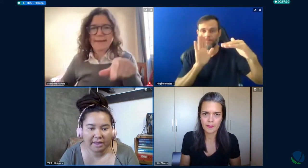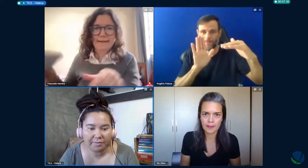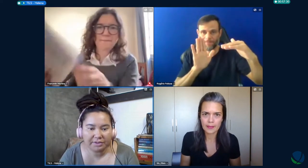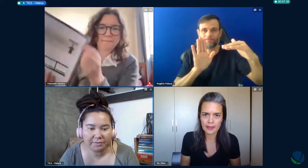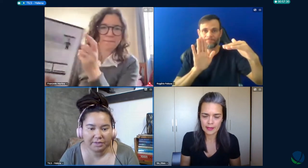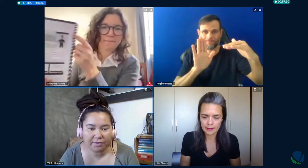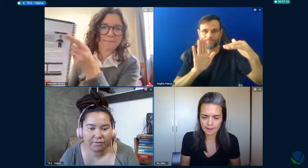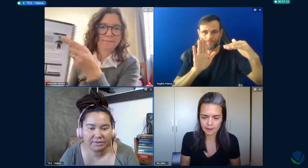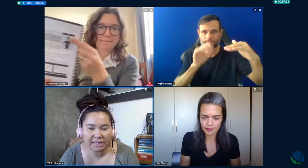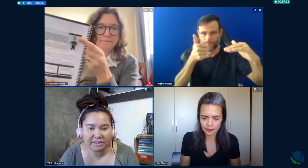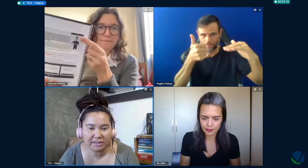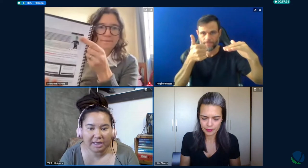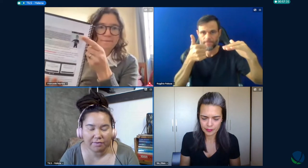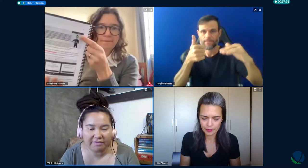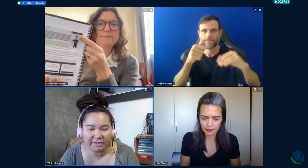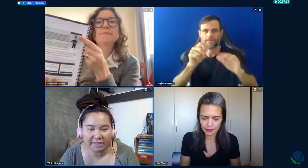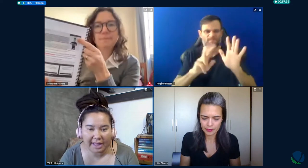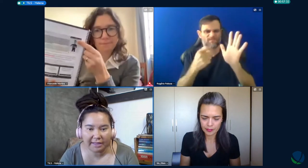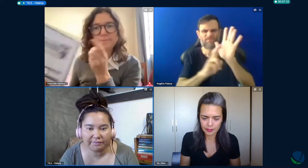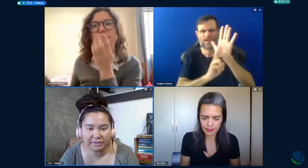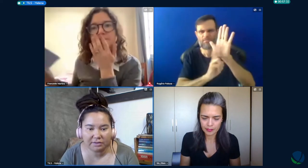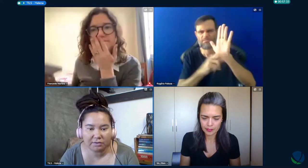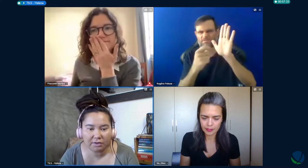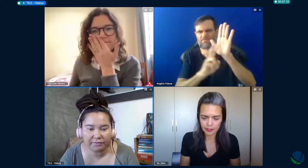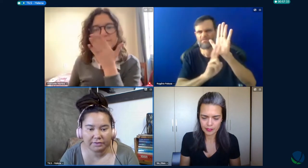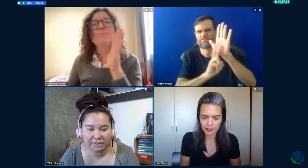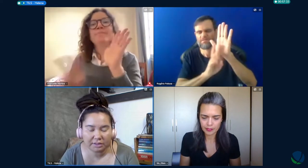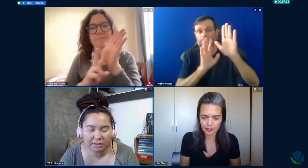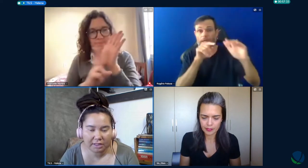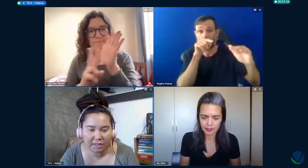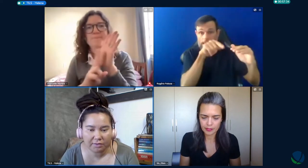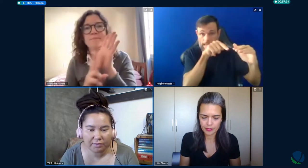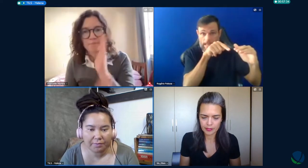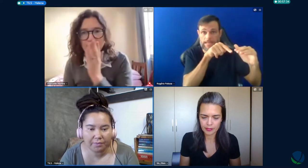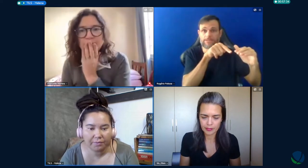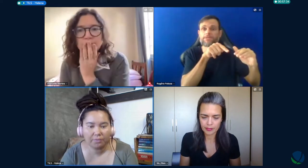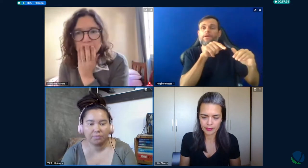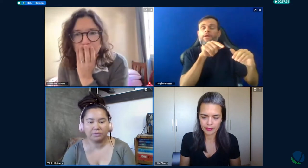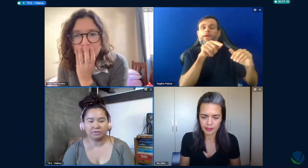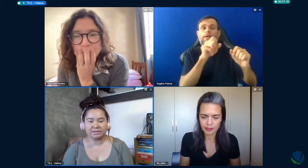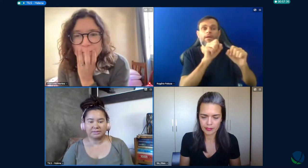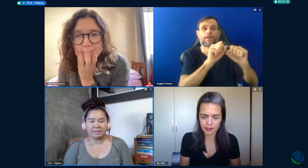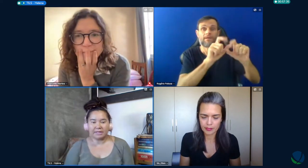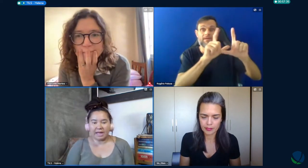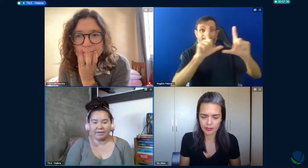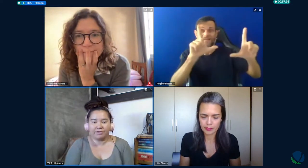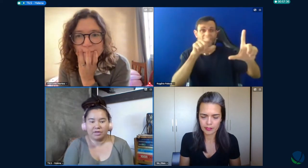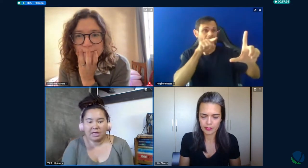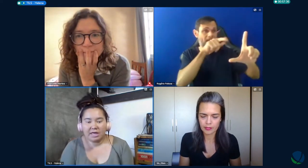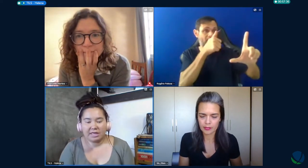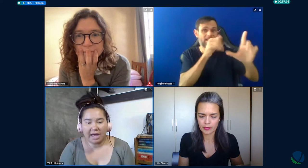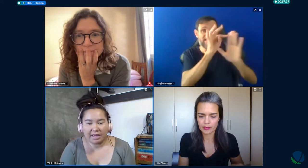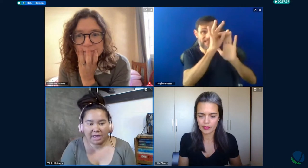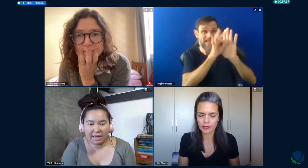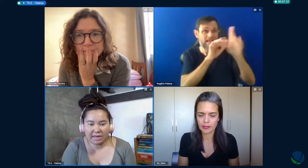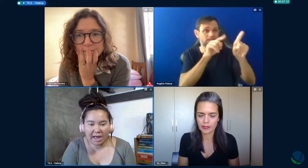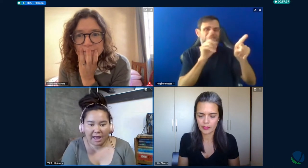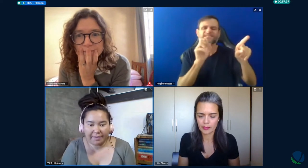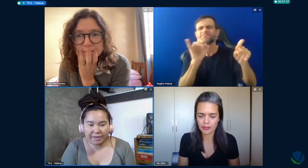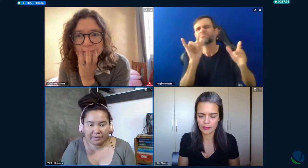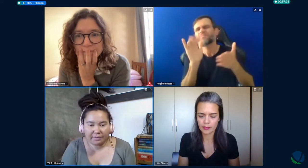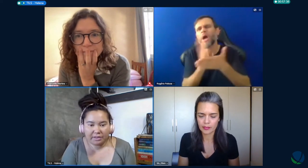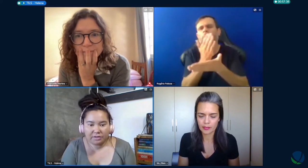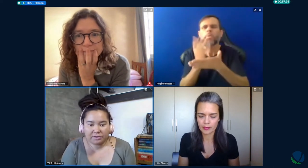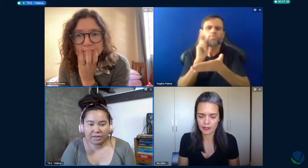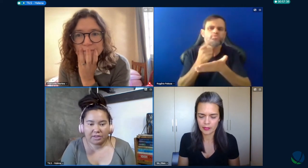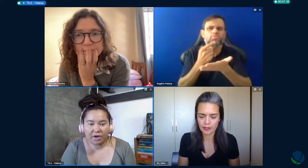aí tem, por exemplo, tem alguns sites que tem um avatar, que você tem o botão de acessibilidade, e aí ele